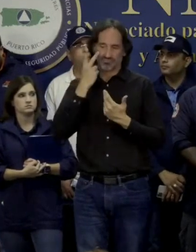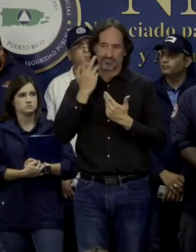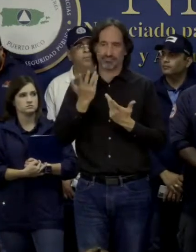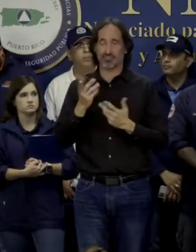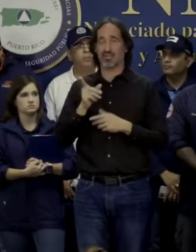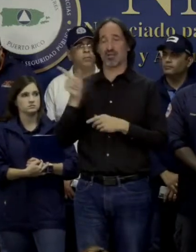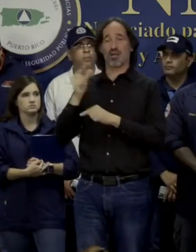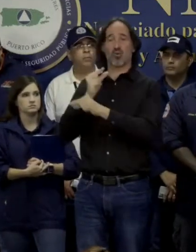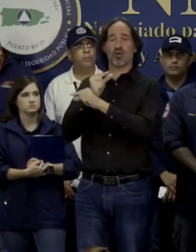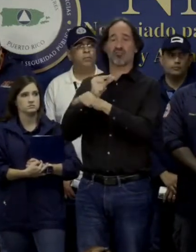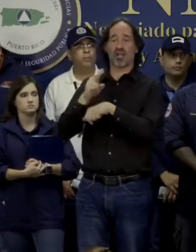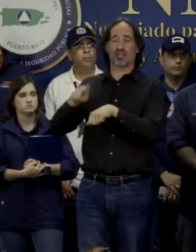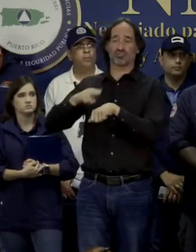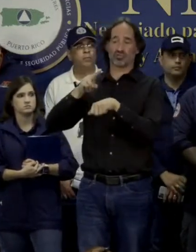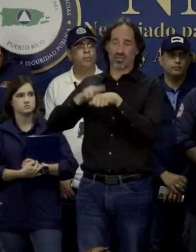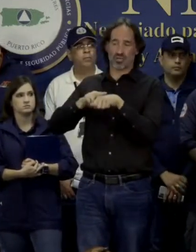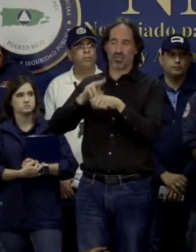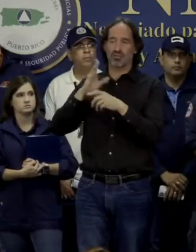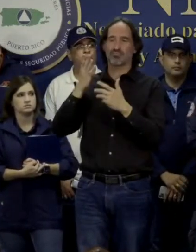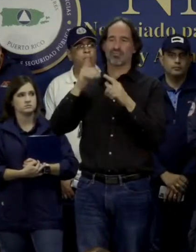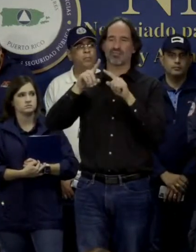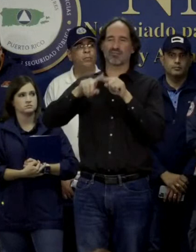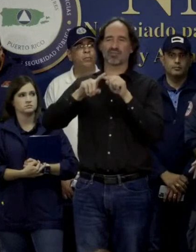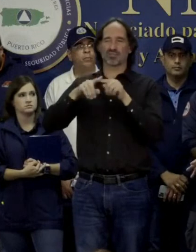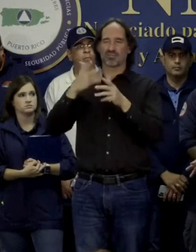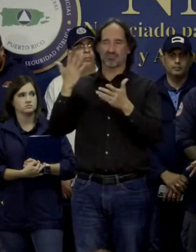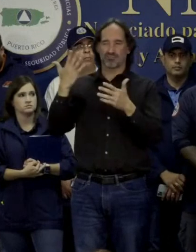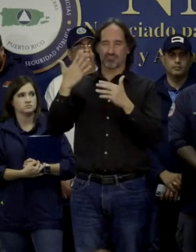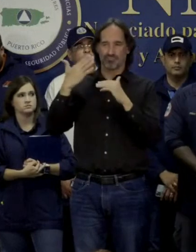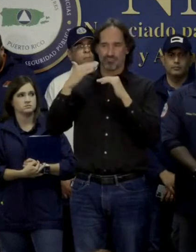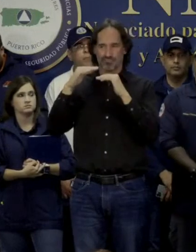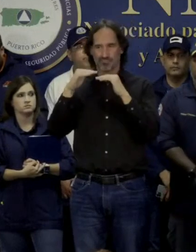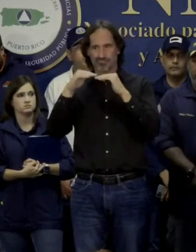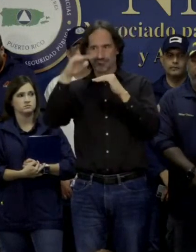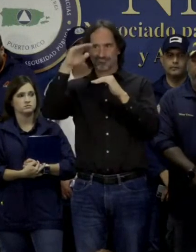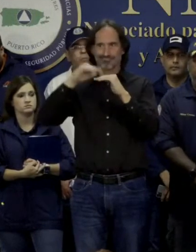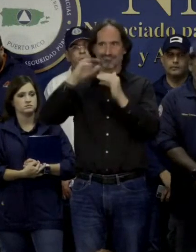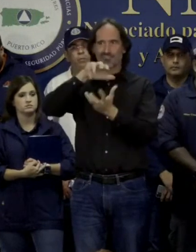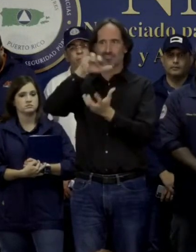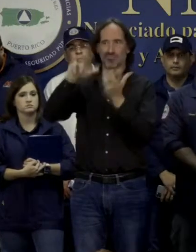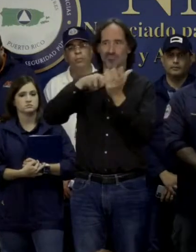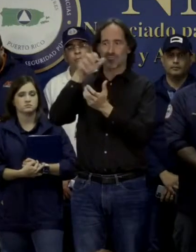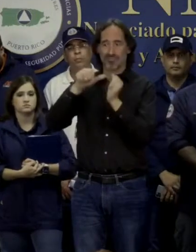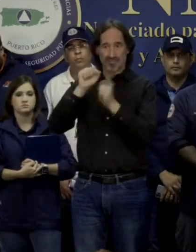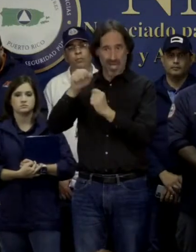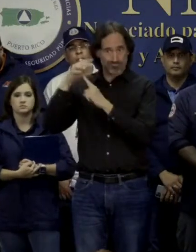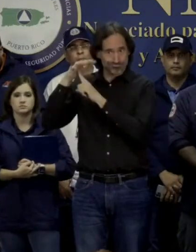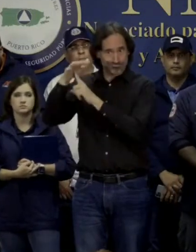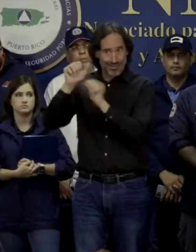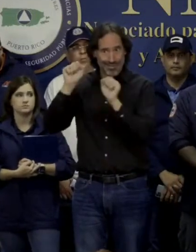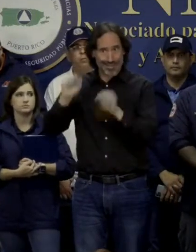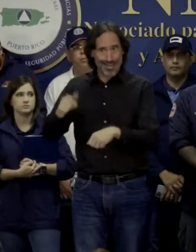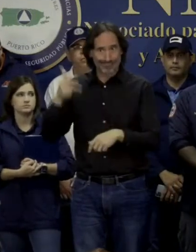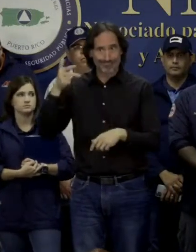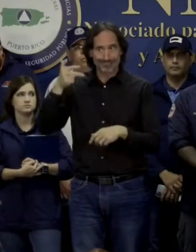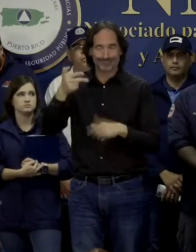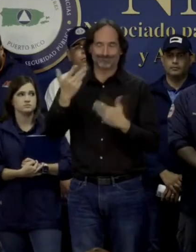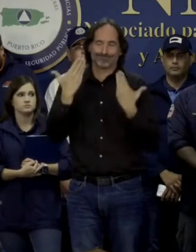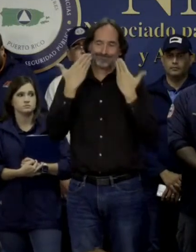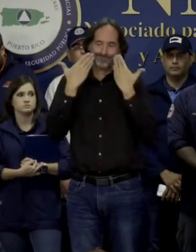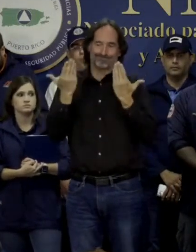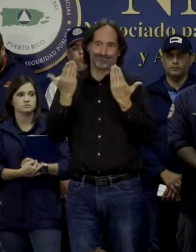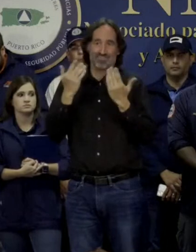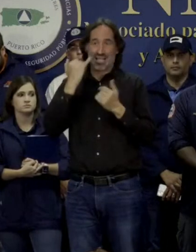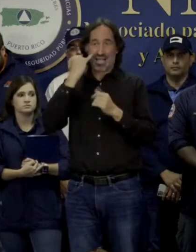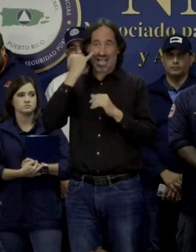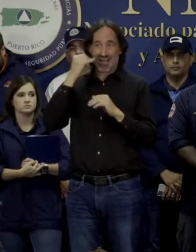en 1,000 pies o menos, básicamente no se puede volar en helicóptero. Y si ese es el caso, pues